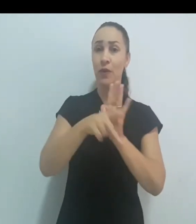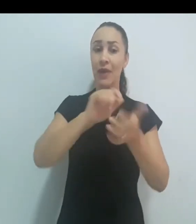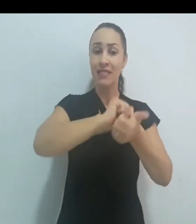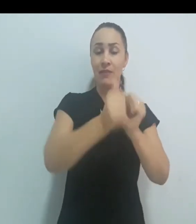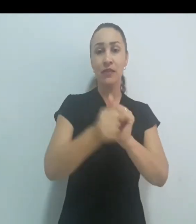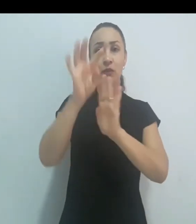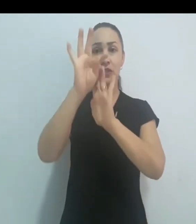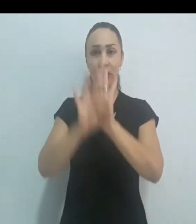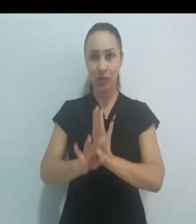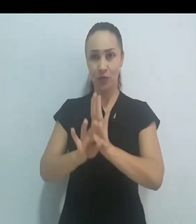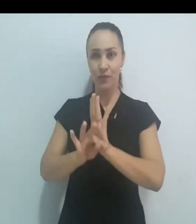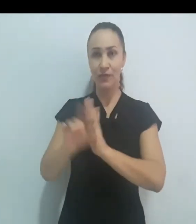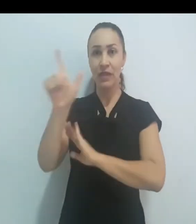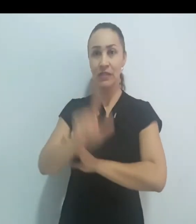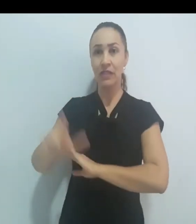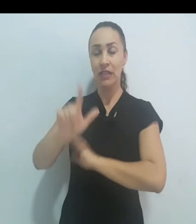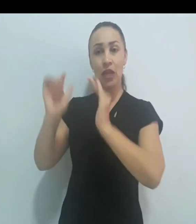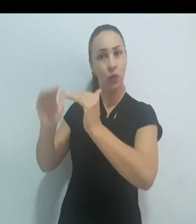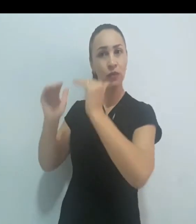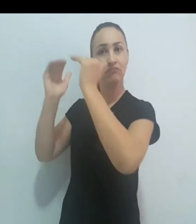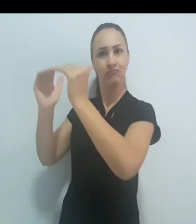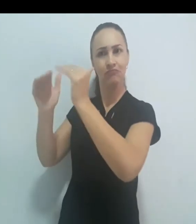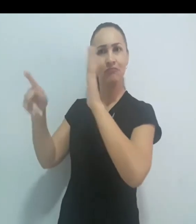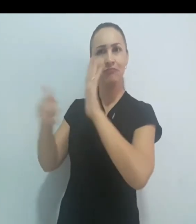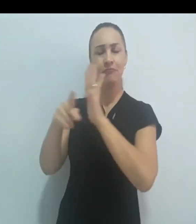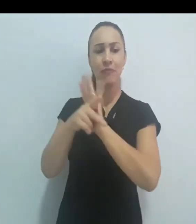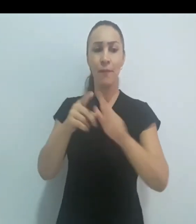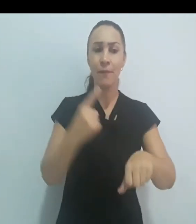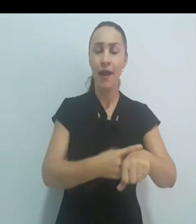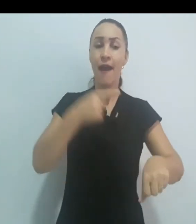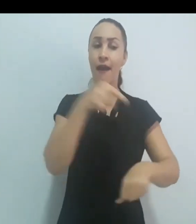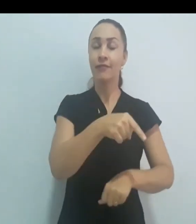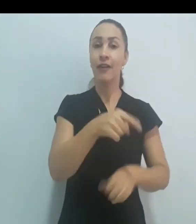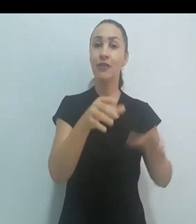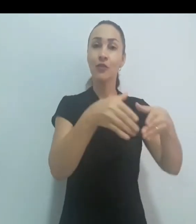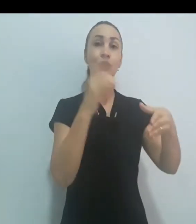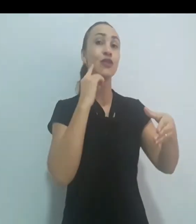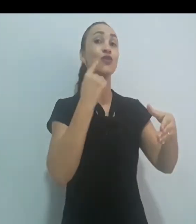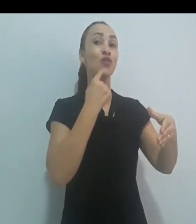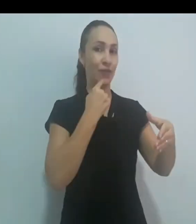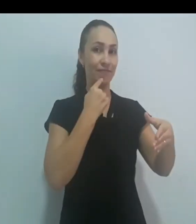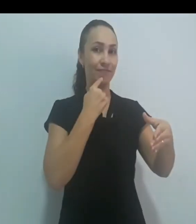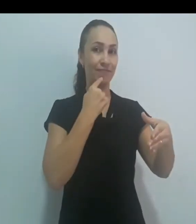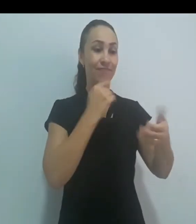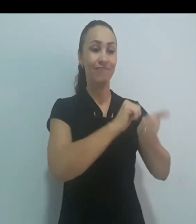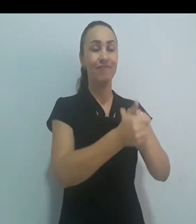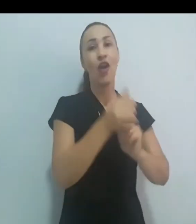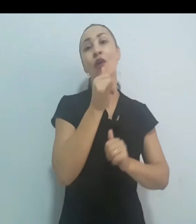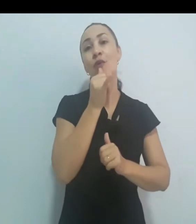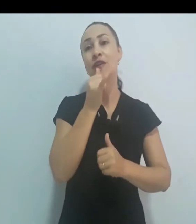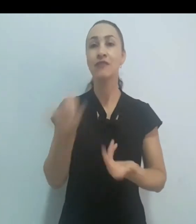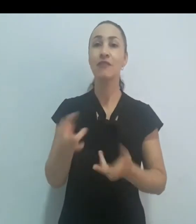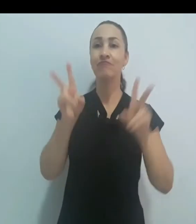categoria, a adaptação dos textos da literatura canônica para a realidade da comunidade surda, né? Então aqui você tem,